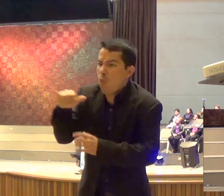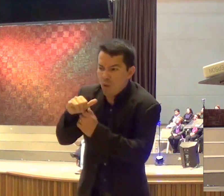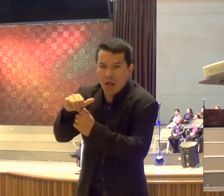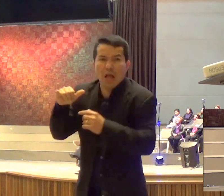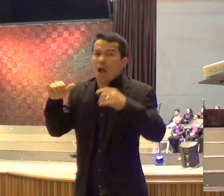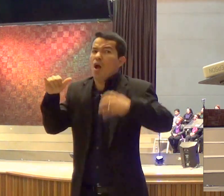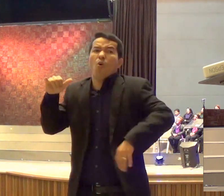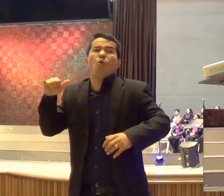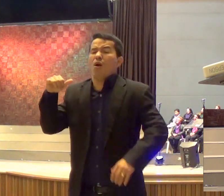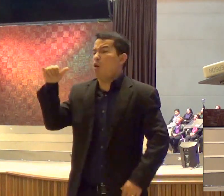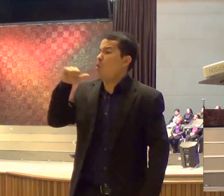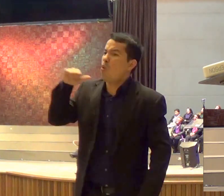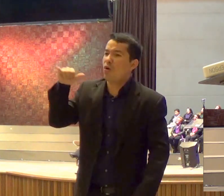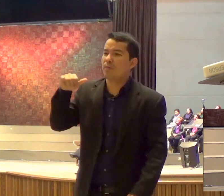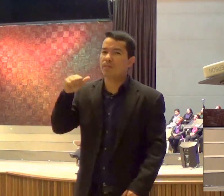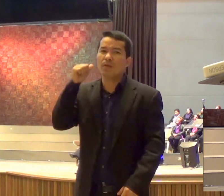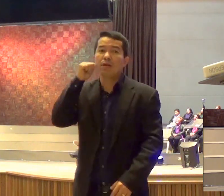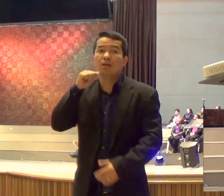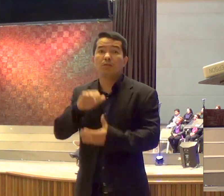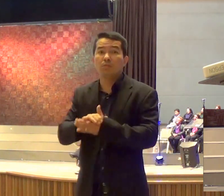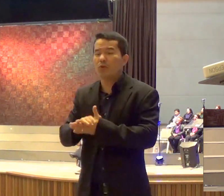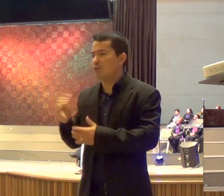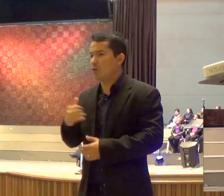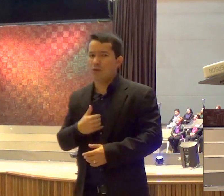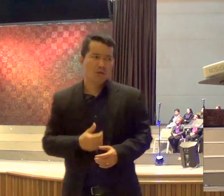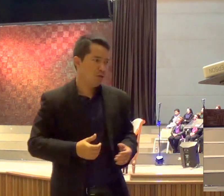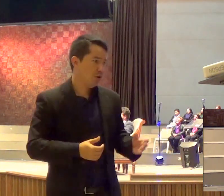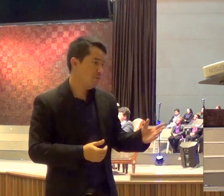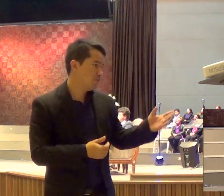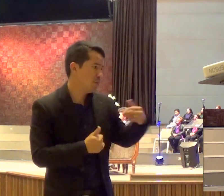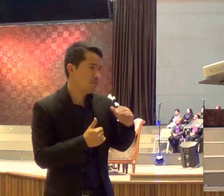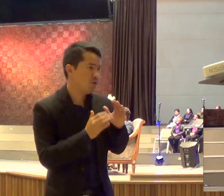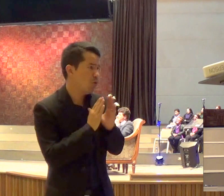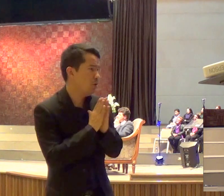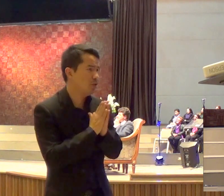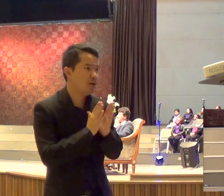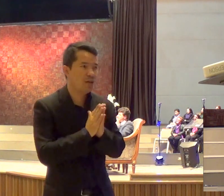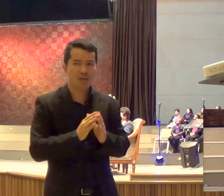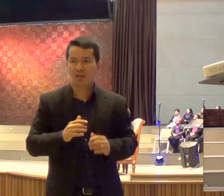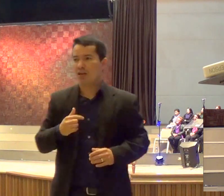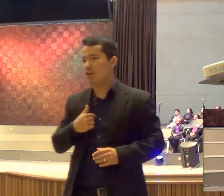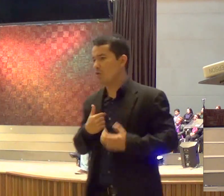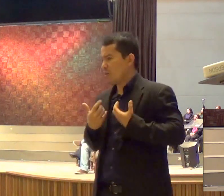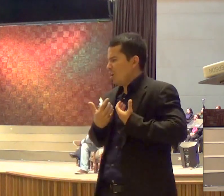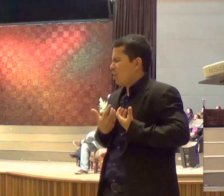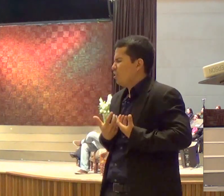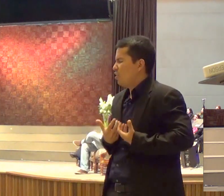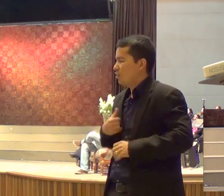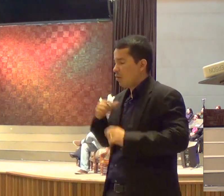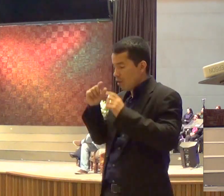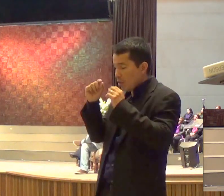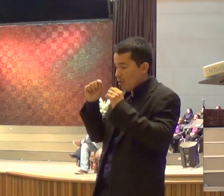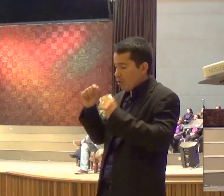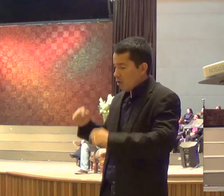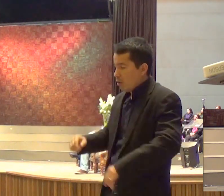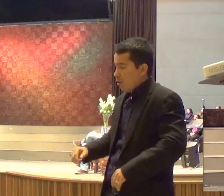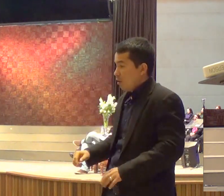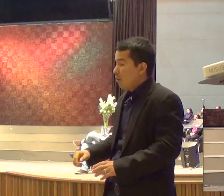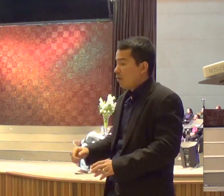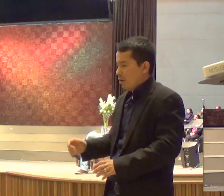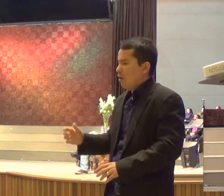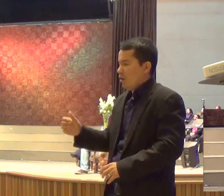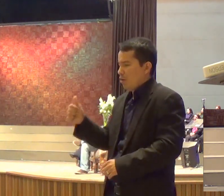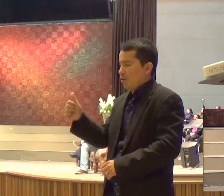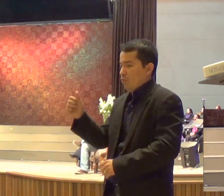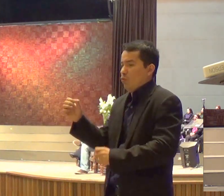E aí querem vir falar assim vamos orar e eu tava tão cansado que eu tava dormindo eu